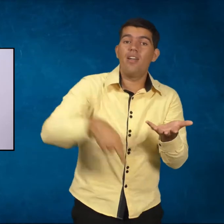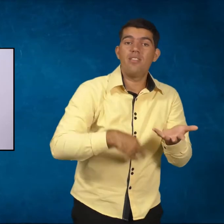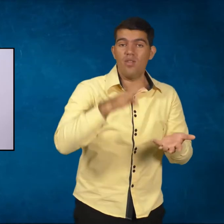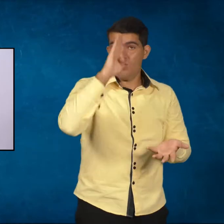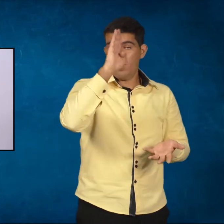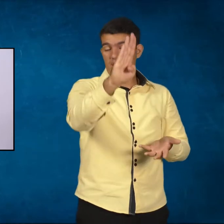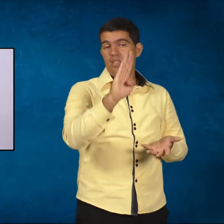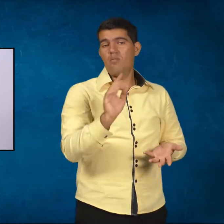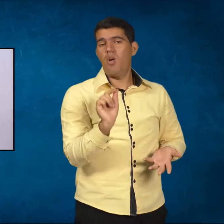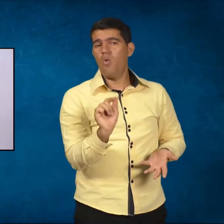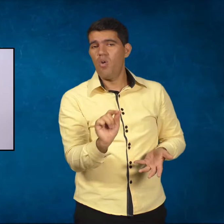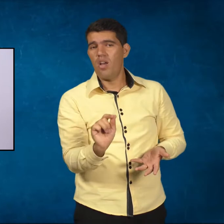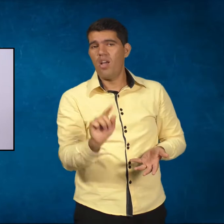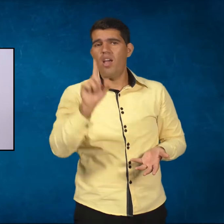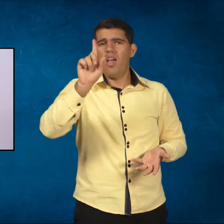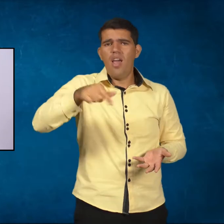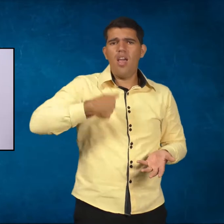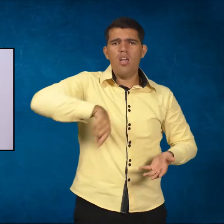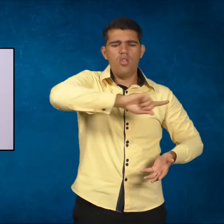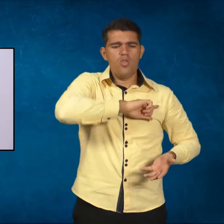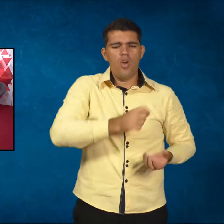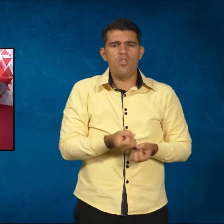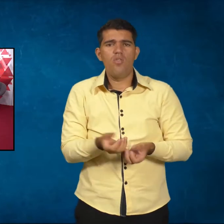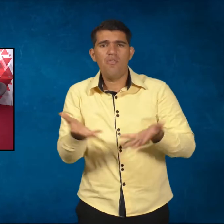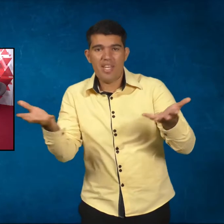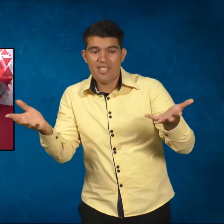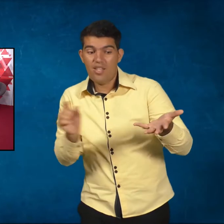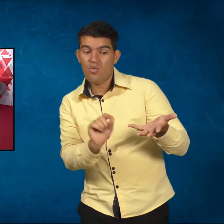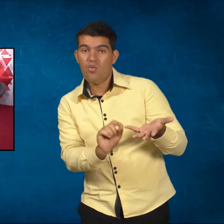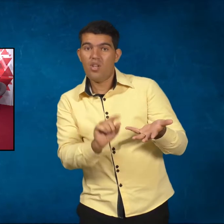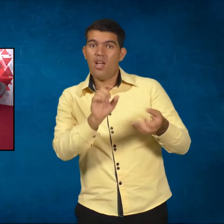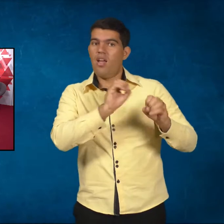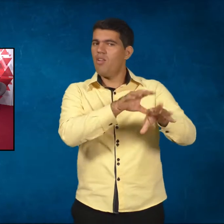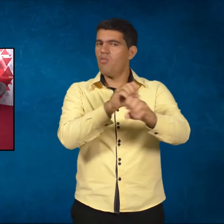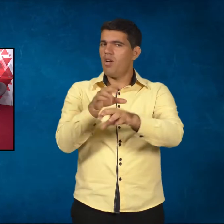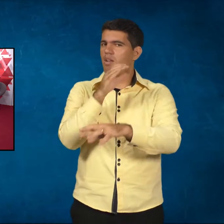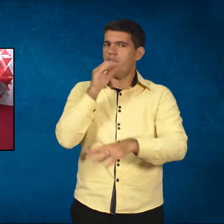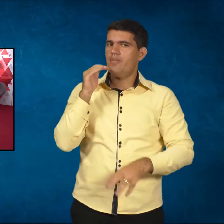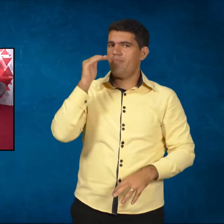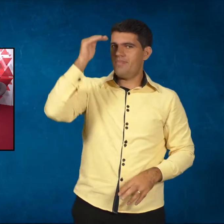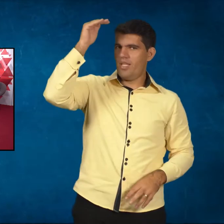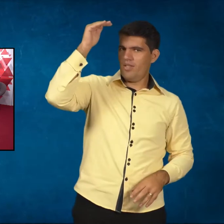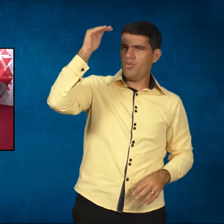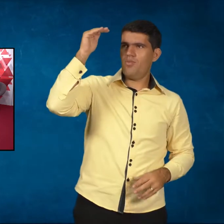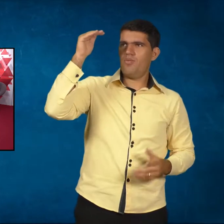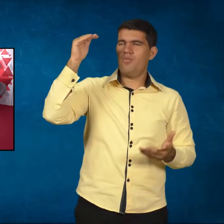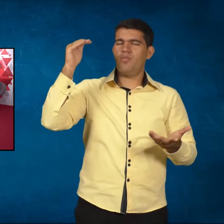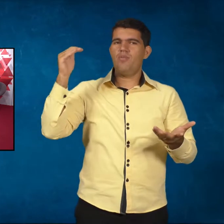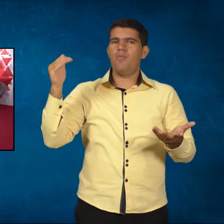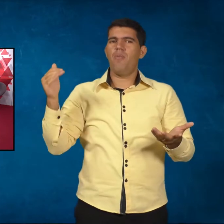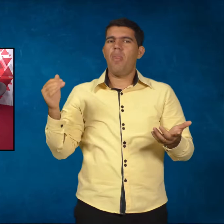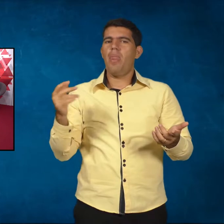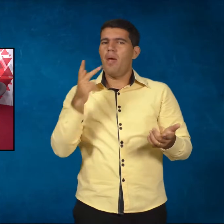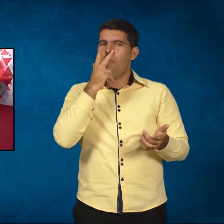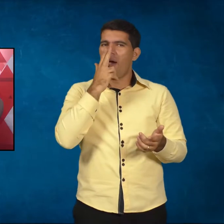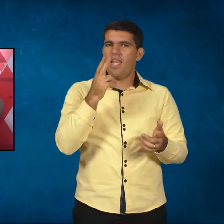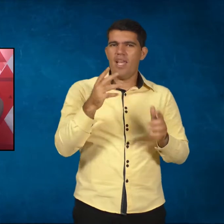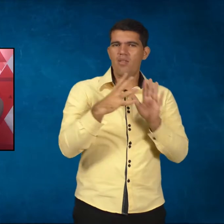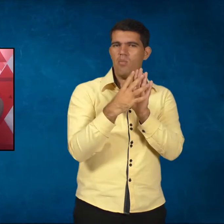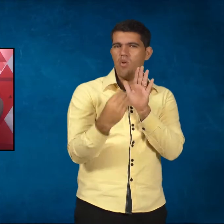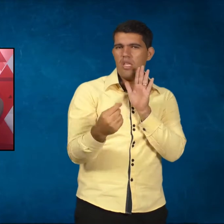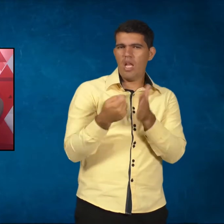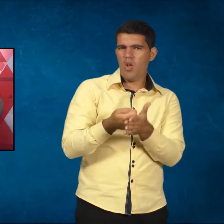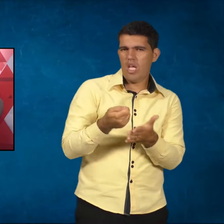a razão principal é de que nós estamos e numa educação de adultos a com modelo